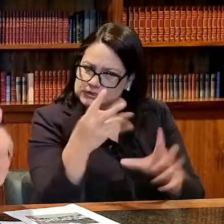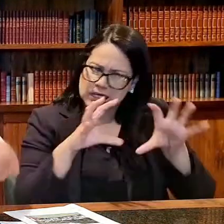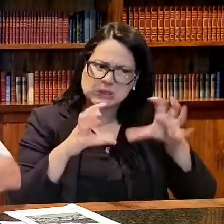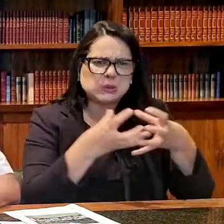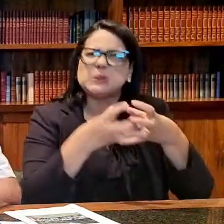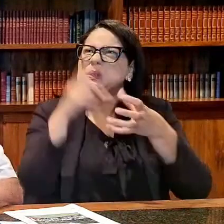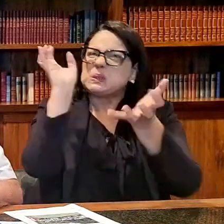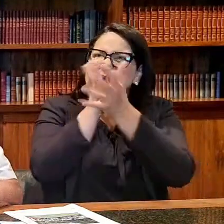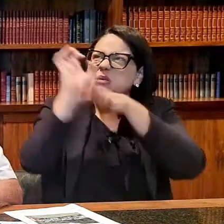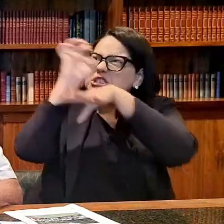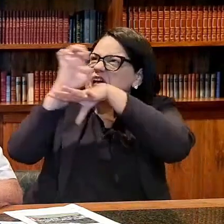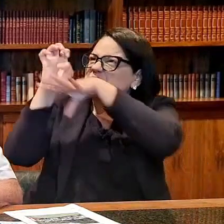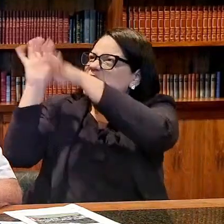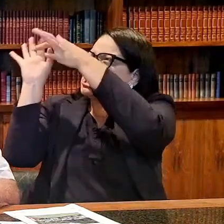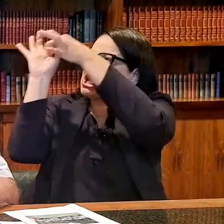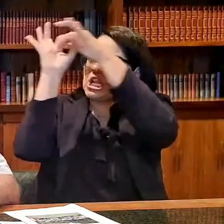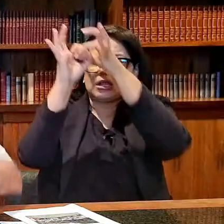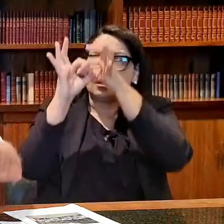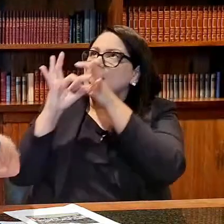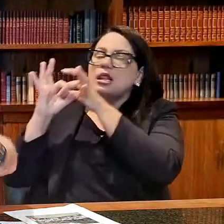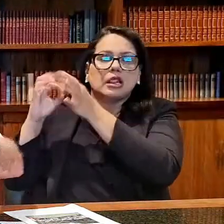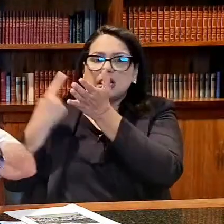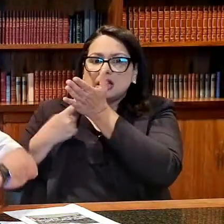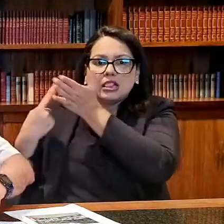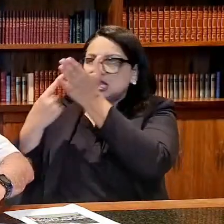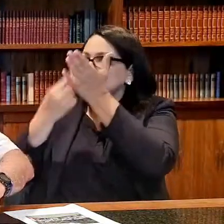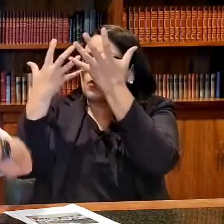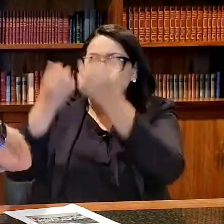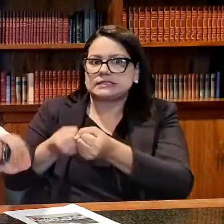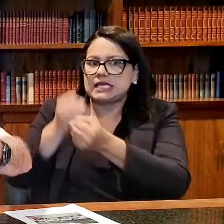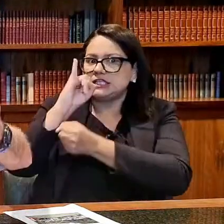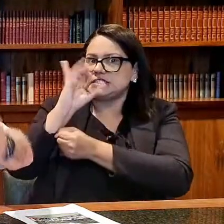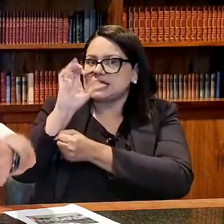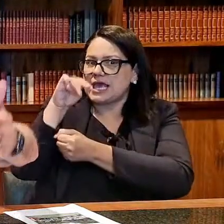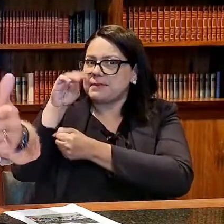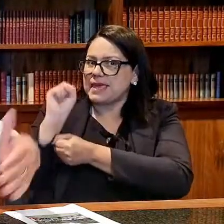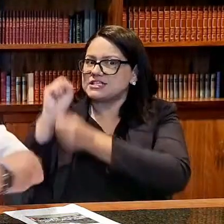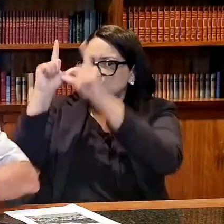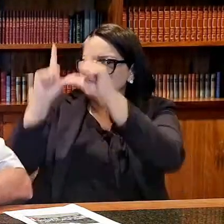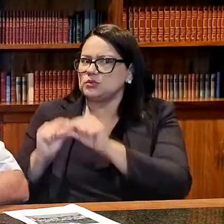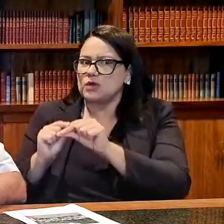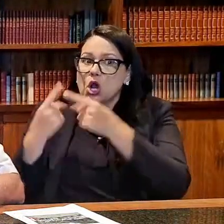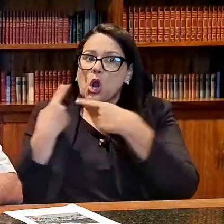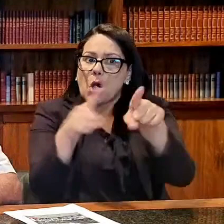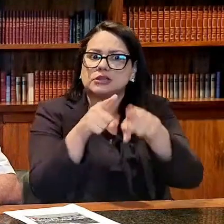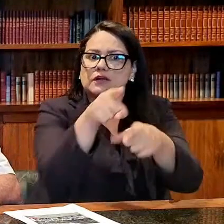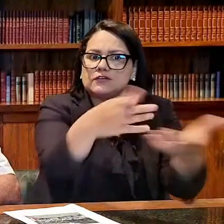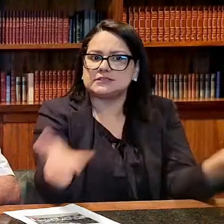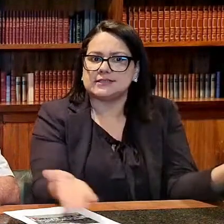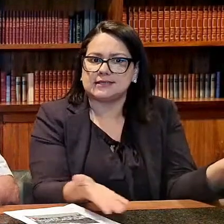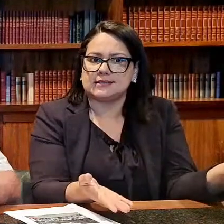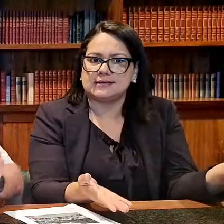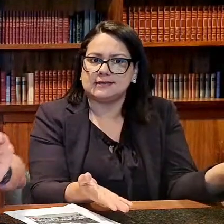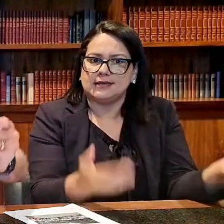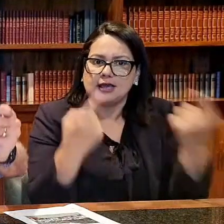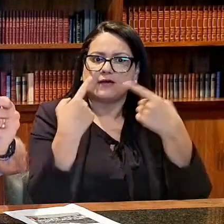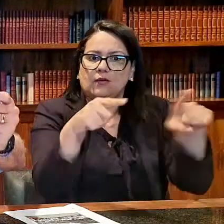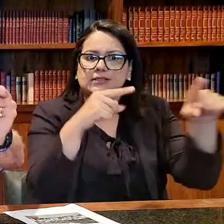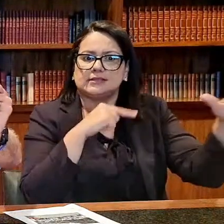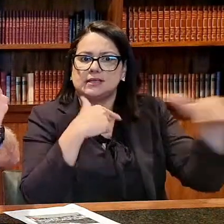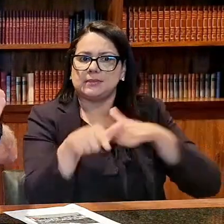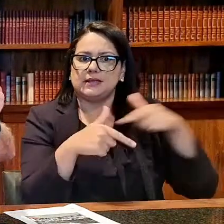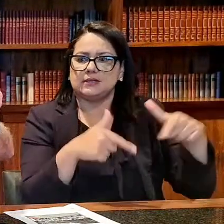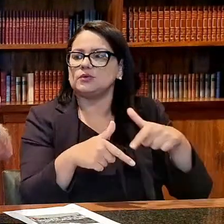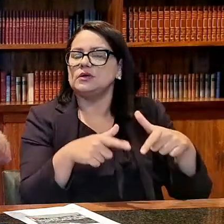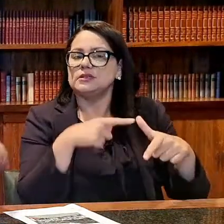contra você, contra o contribuinte, contra o trabalhador. Até tem notícias, né?